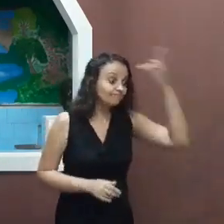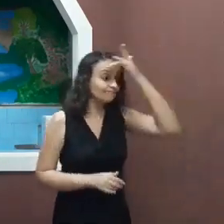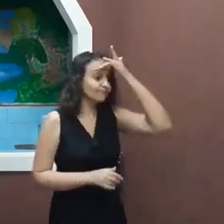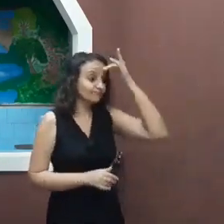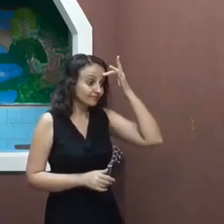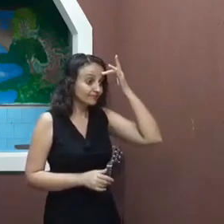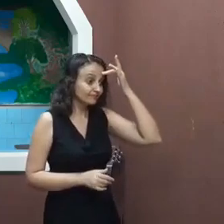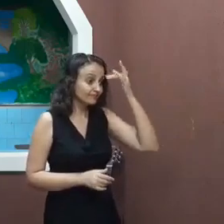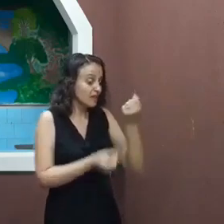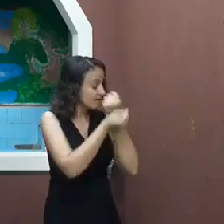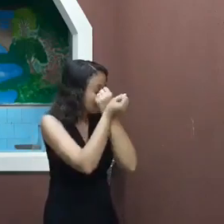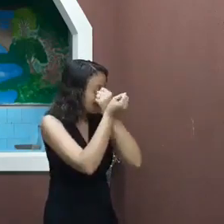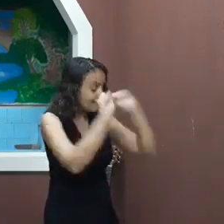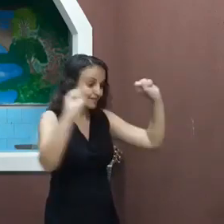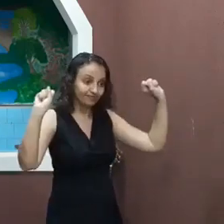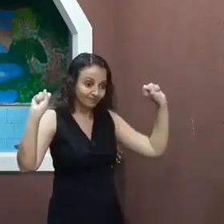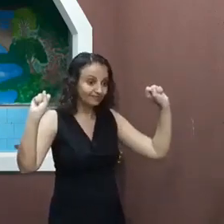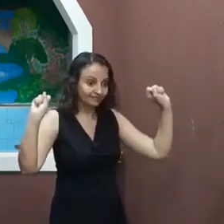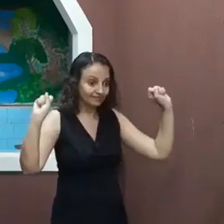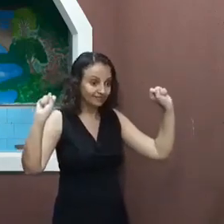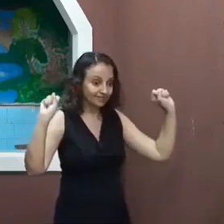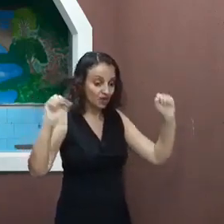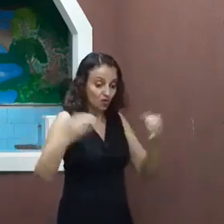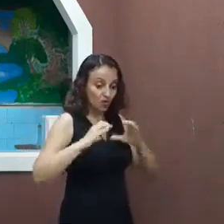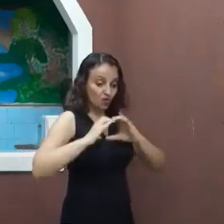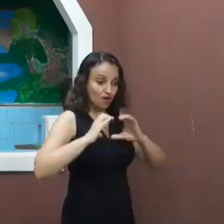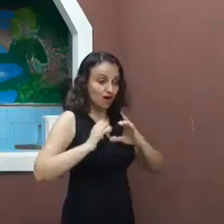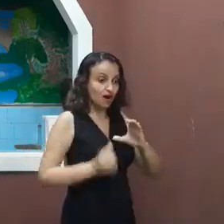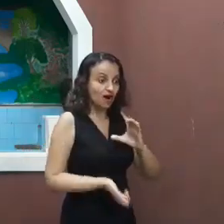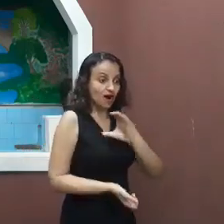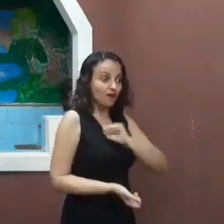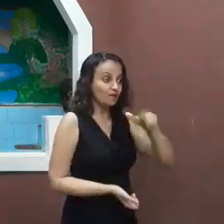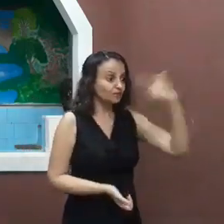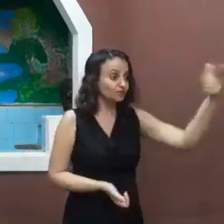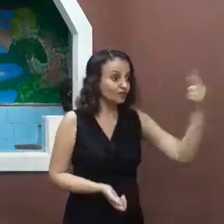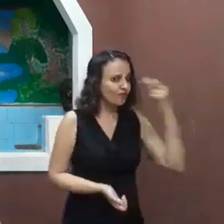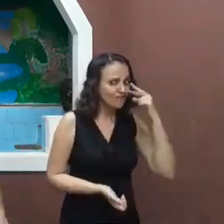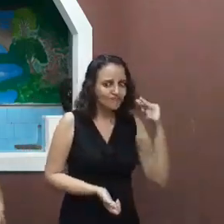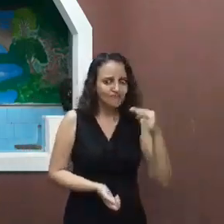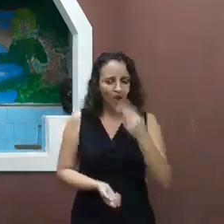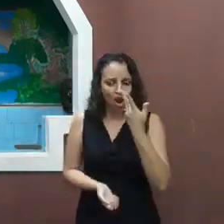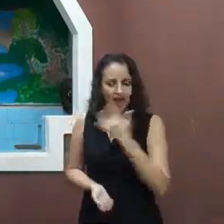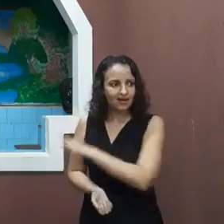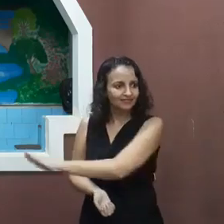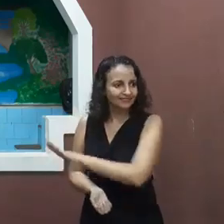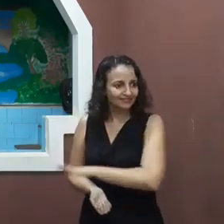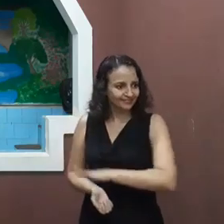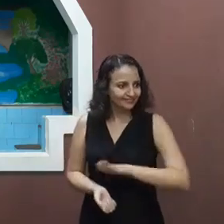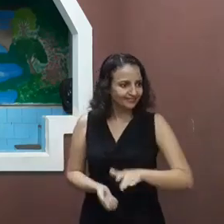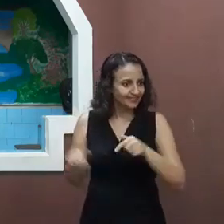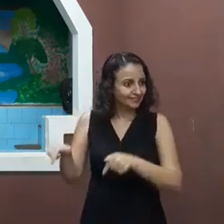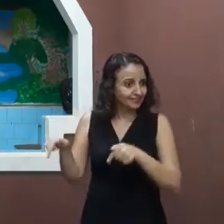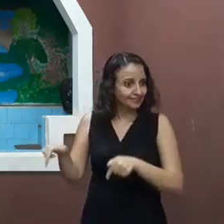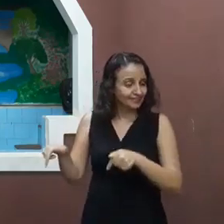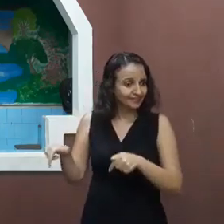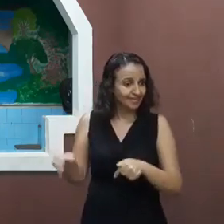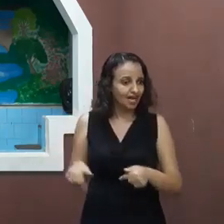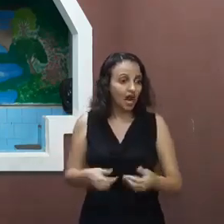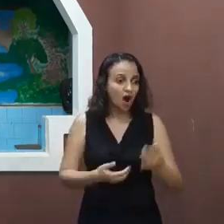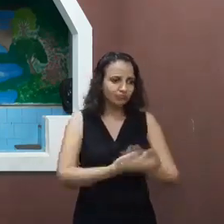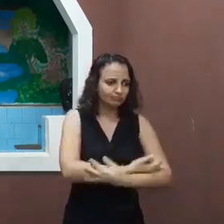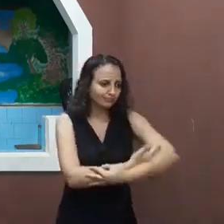pessoas libertas. Porque olha, você viu, as crianças vieram aqui à frente, alguns de